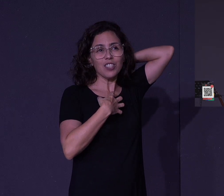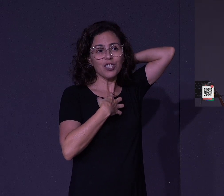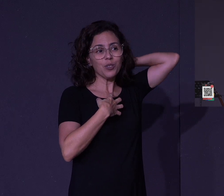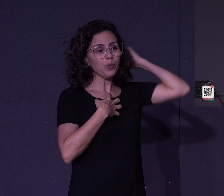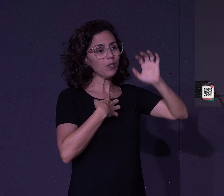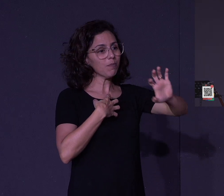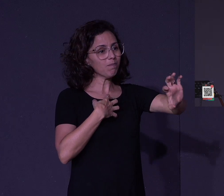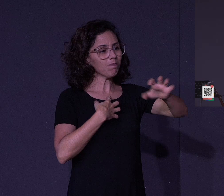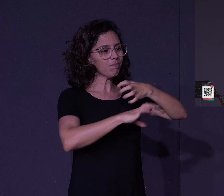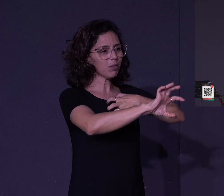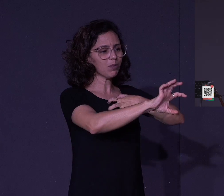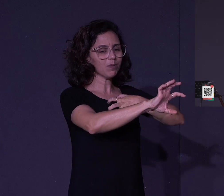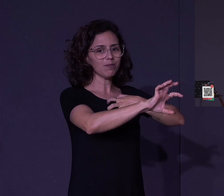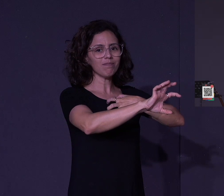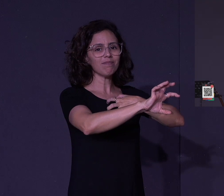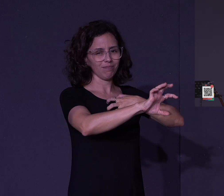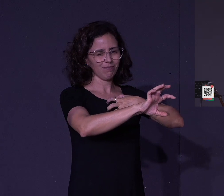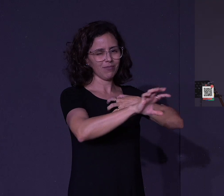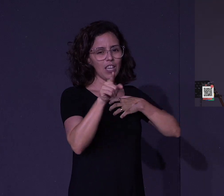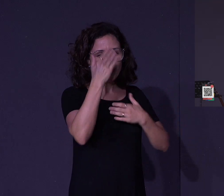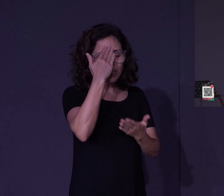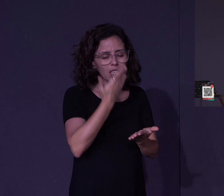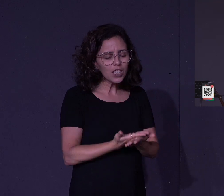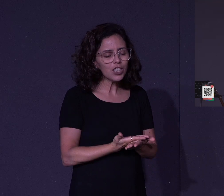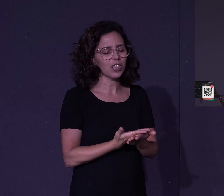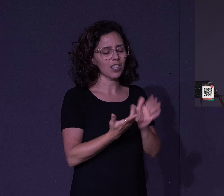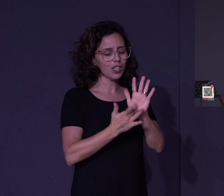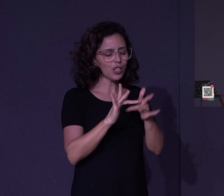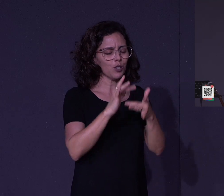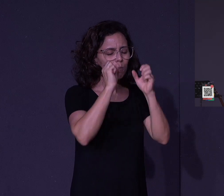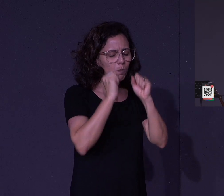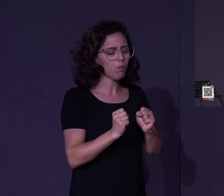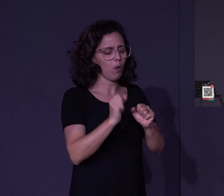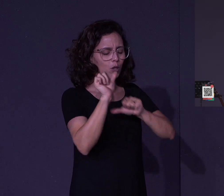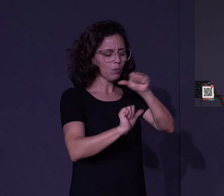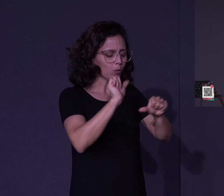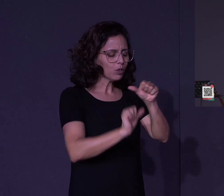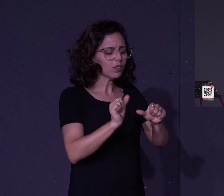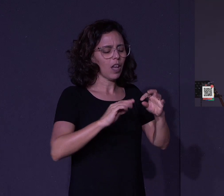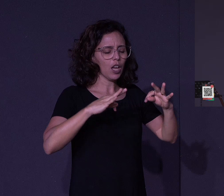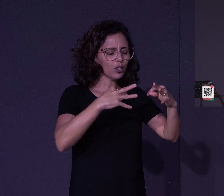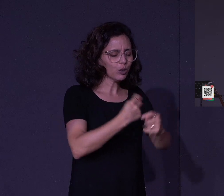vida? Você crê que Ele pode mudar a história da tua família, dos teus filhos? Você crê que Ele pode mudar todas as coisas?